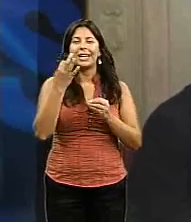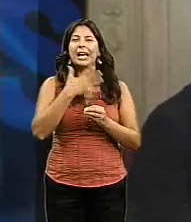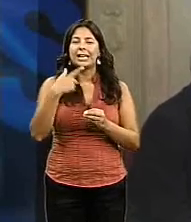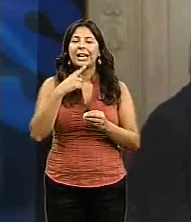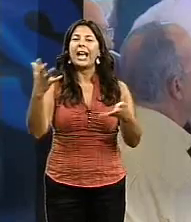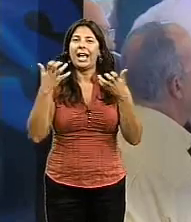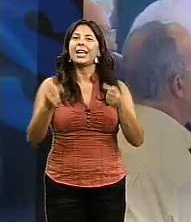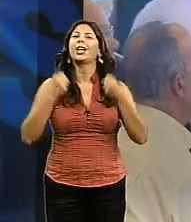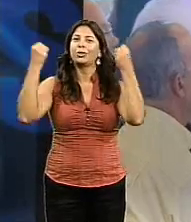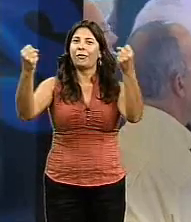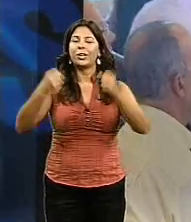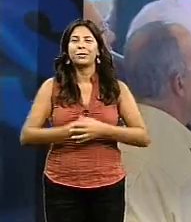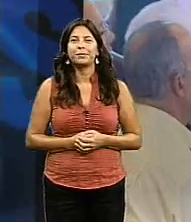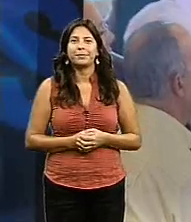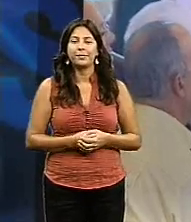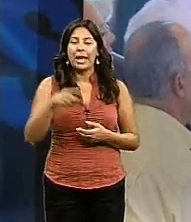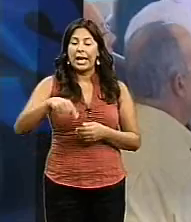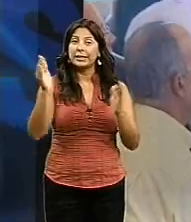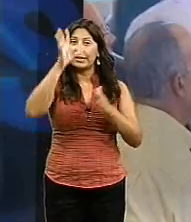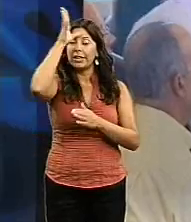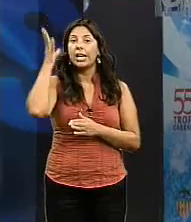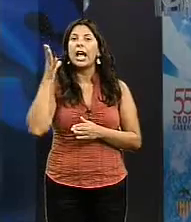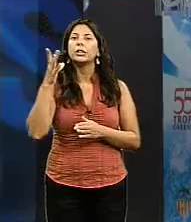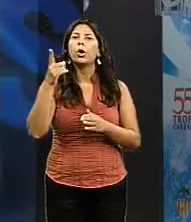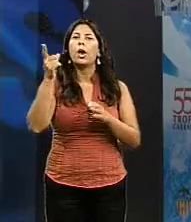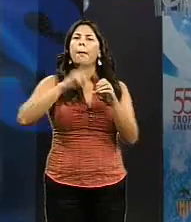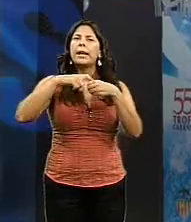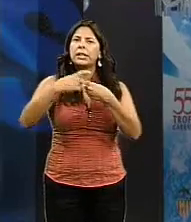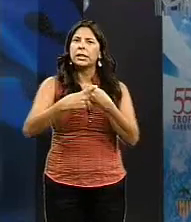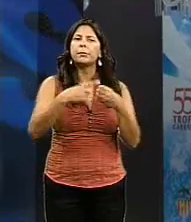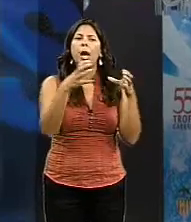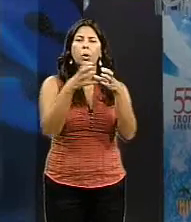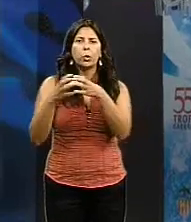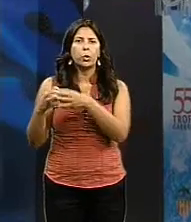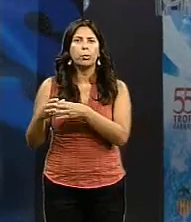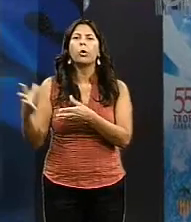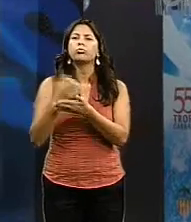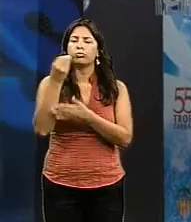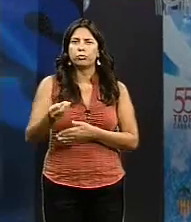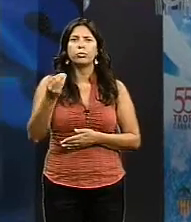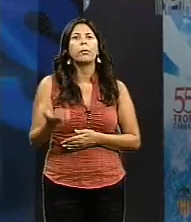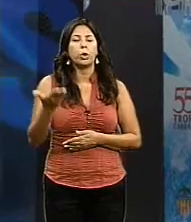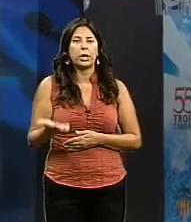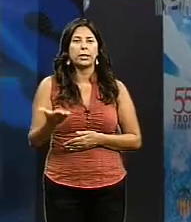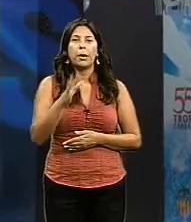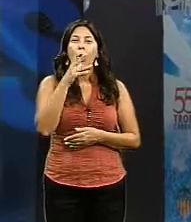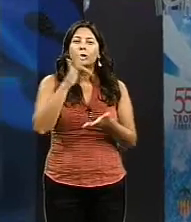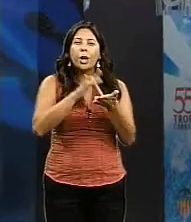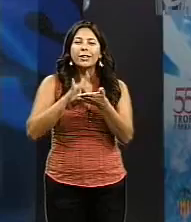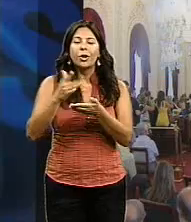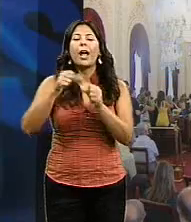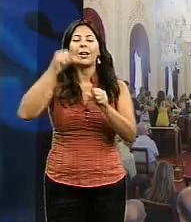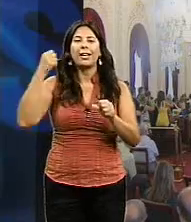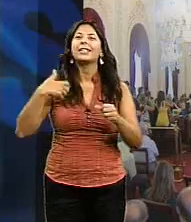vitrinas. Este verano, Cádiz cuenta con un cartel de primer nivel, en el que todos los participantes han ganado ya alguna de las ediciones del Trofeo